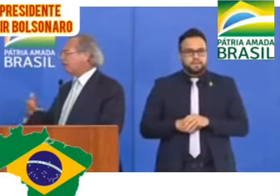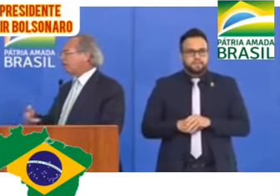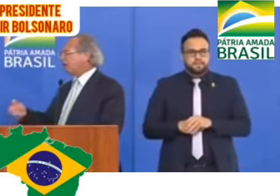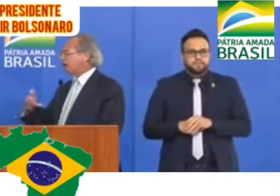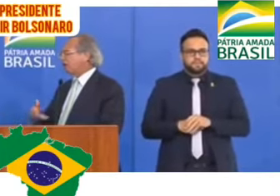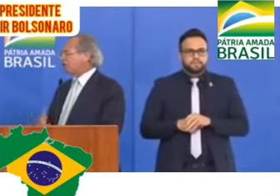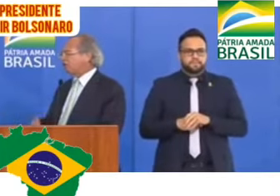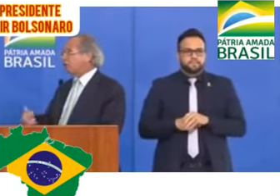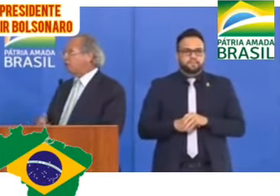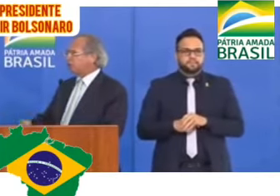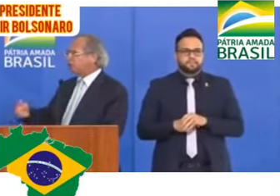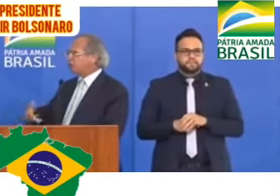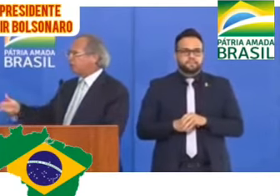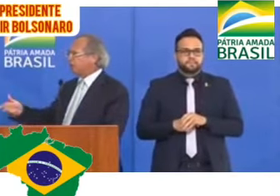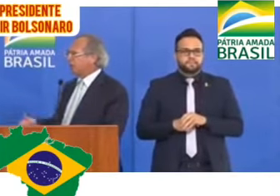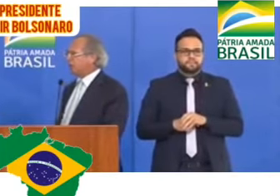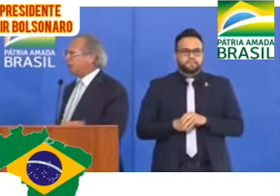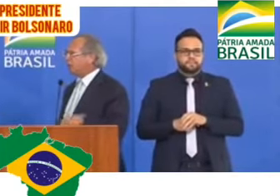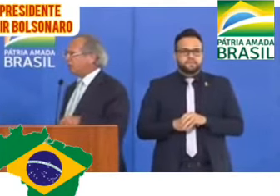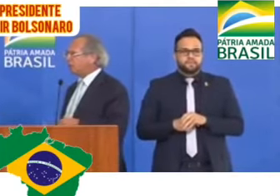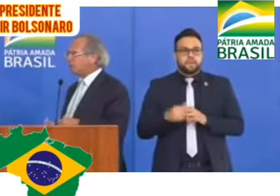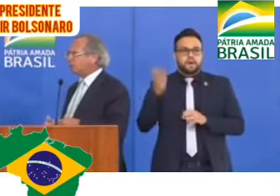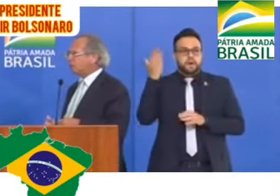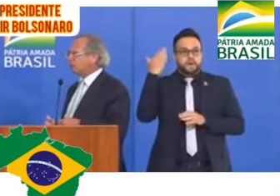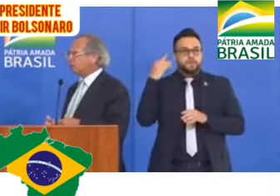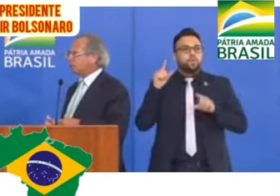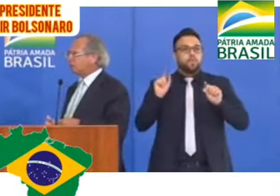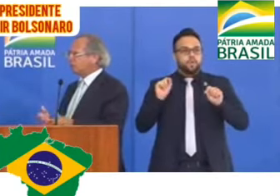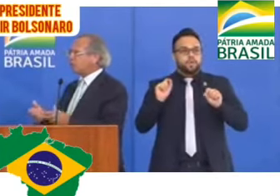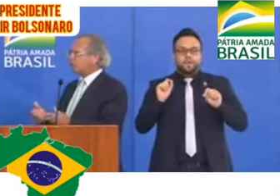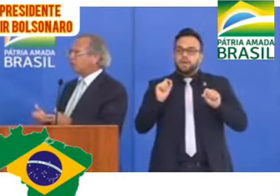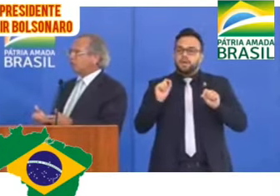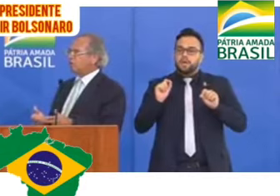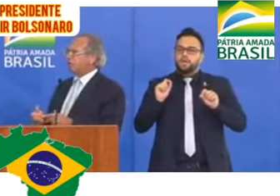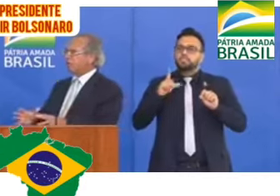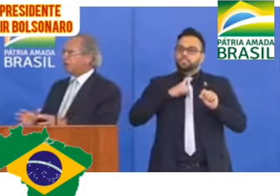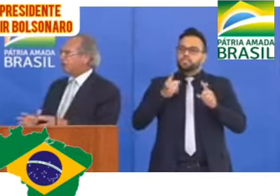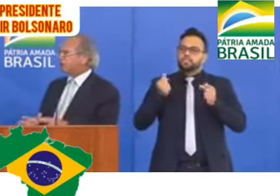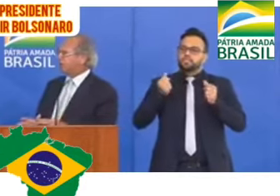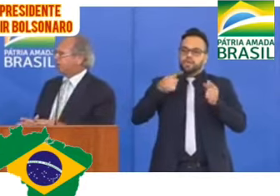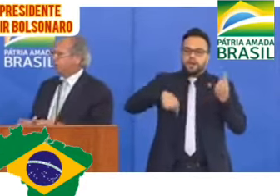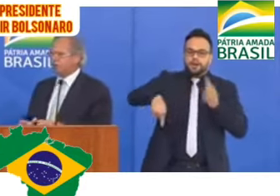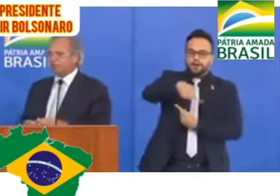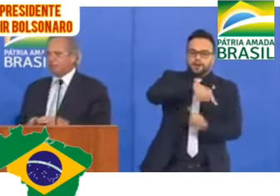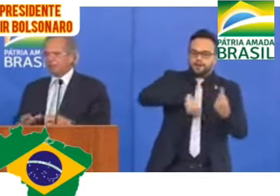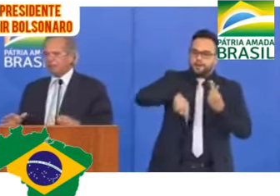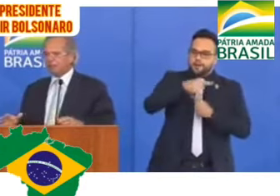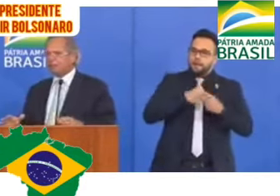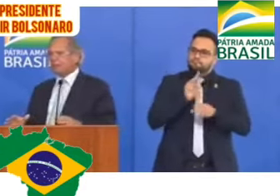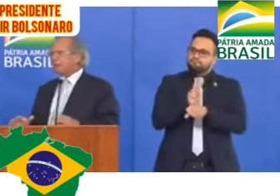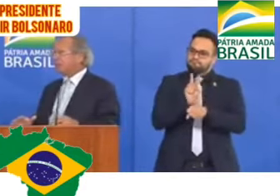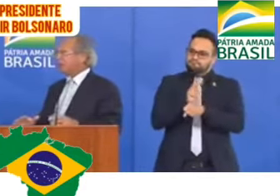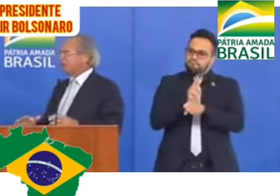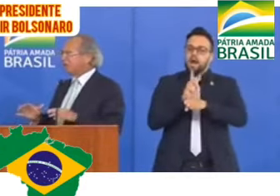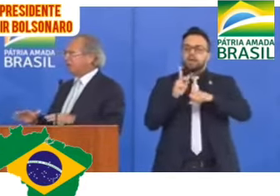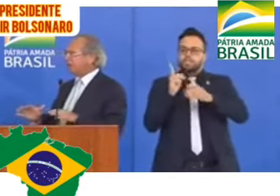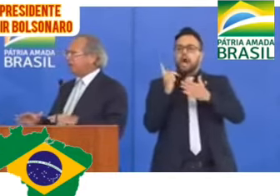Nós chamávamos na época de FOPAs, de folhas de pagamento, era um capital de giro para preservação de empregos. As empresas